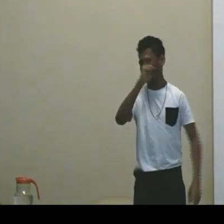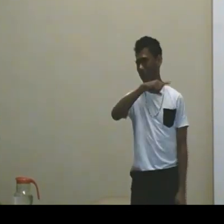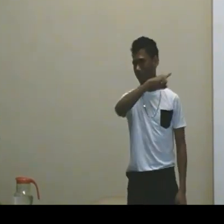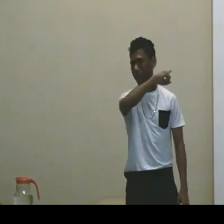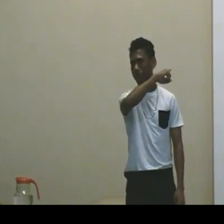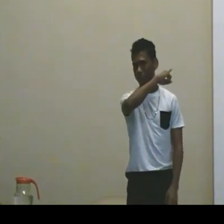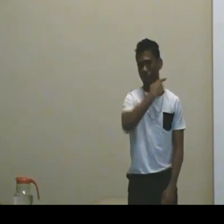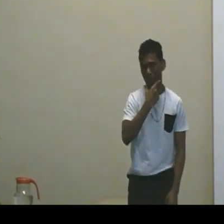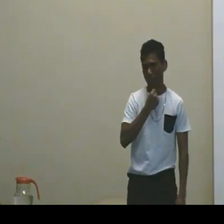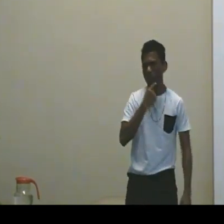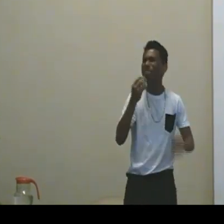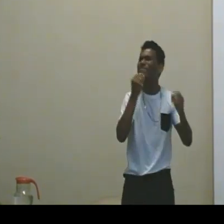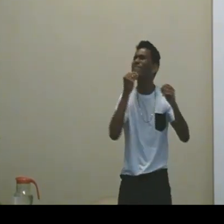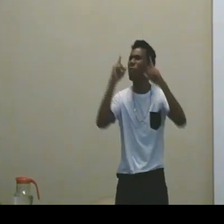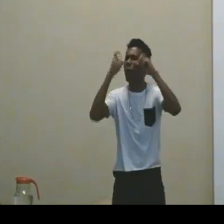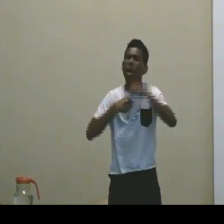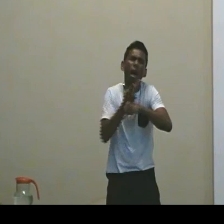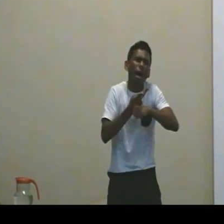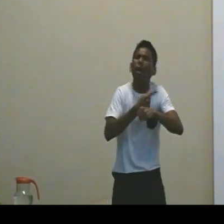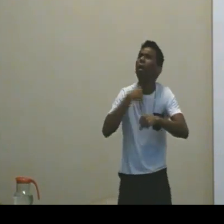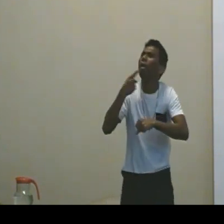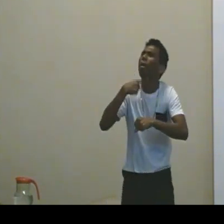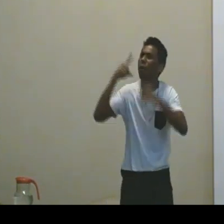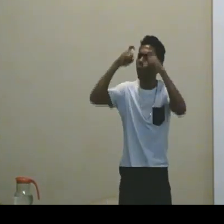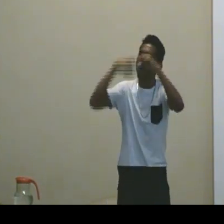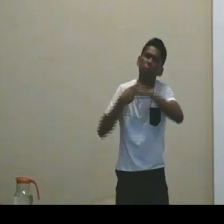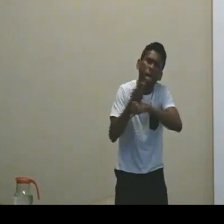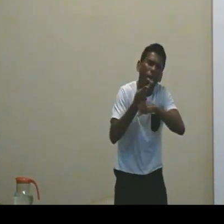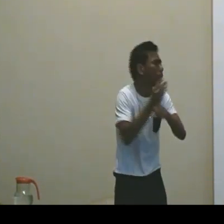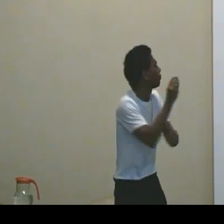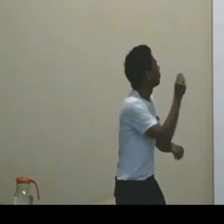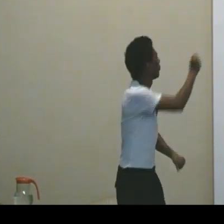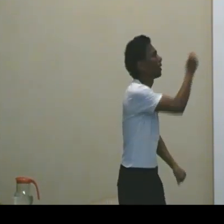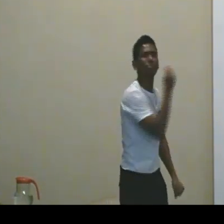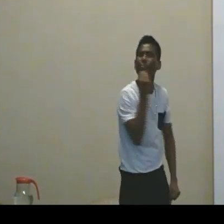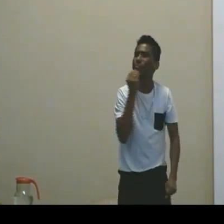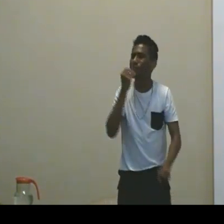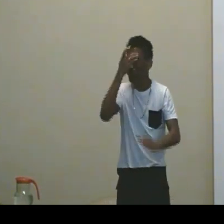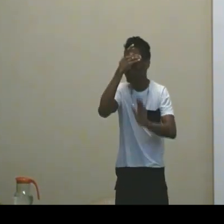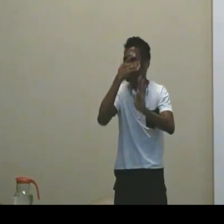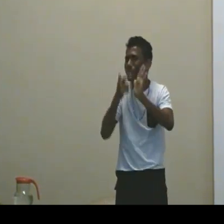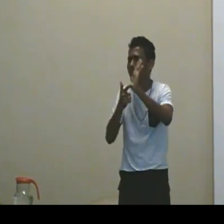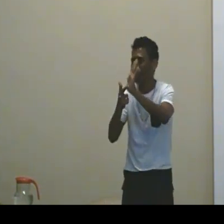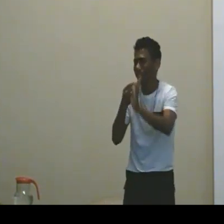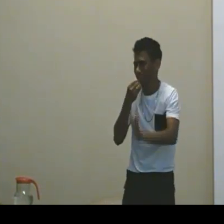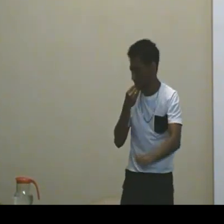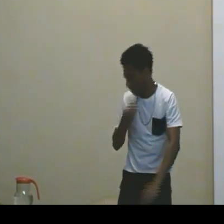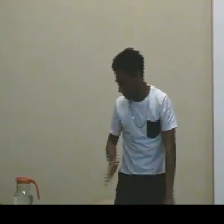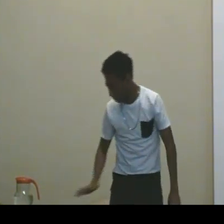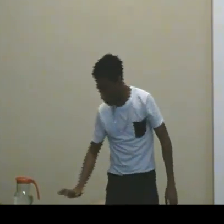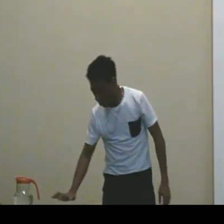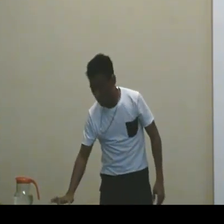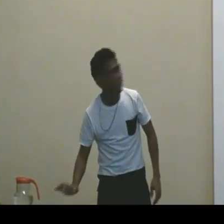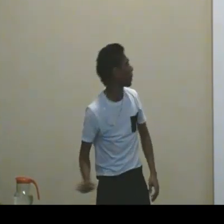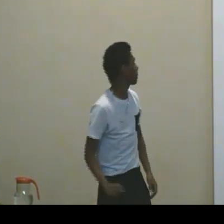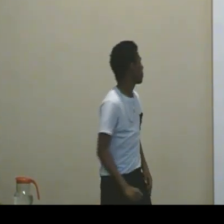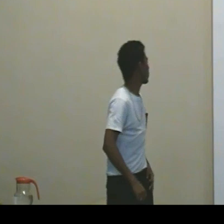isso, espancamentos, proibição do uso de sinais, das mãos para se comunicar, pôr elas para trás. Eu esqueci realmente de